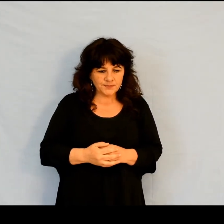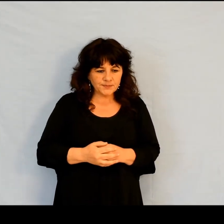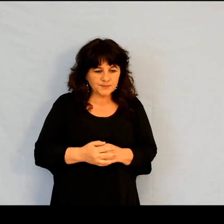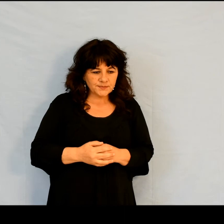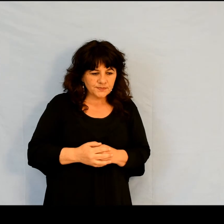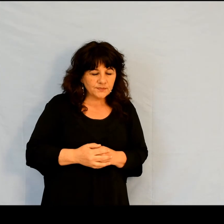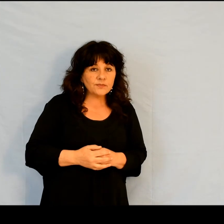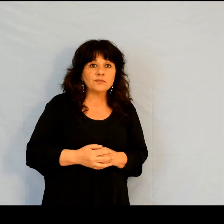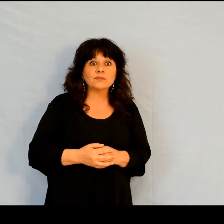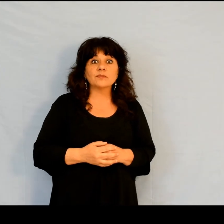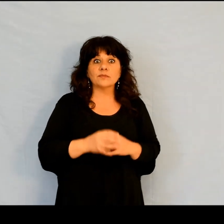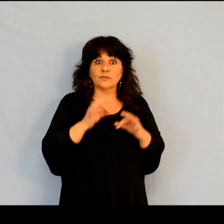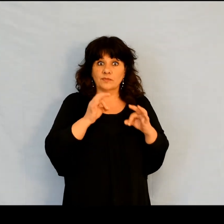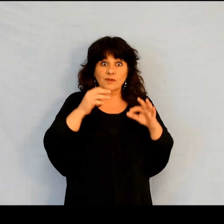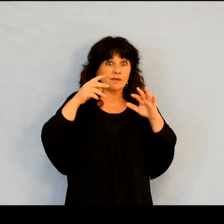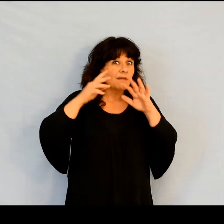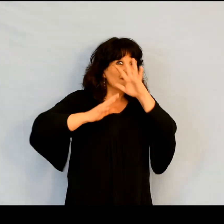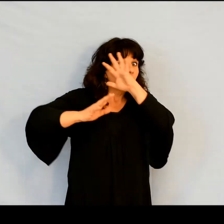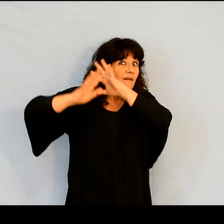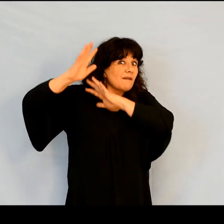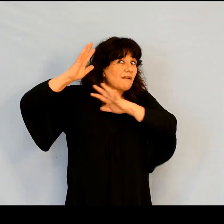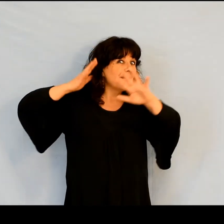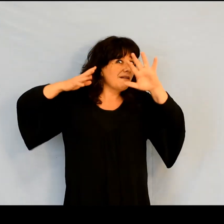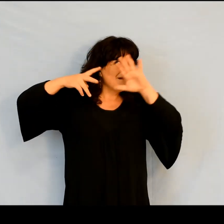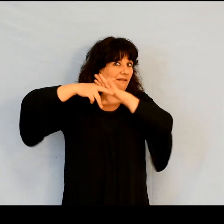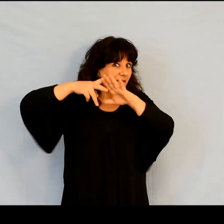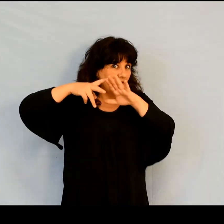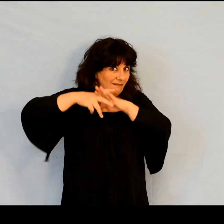Au commencement, Dieu créa le ciel et la terre.